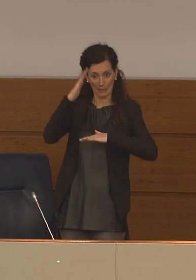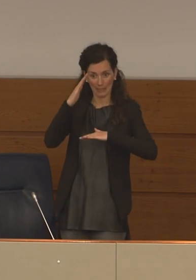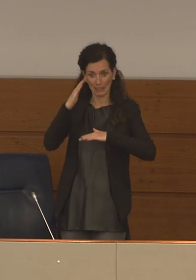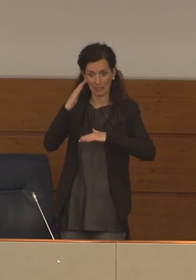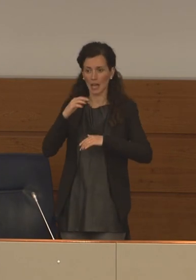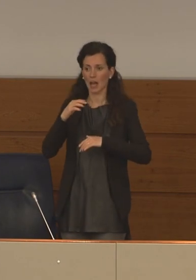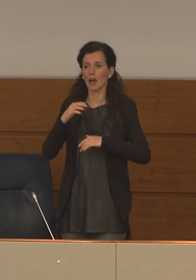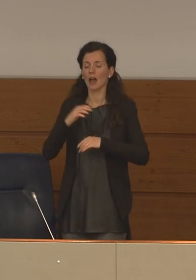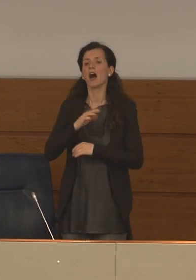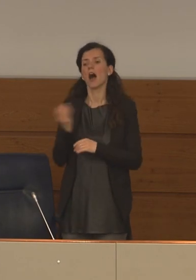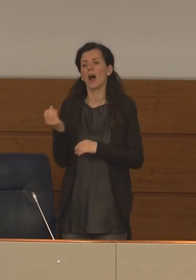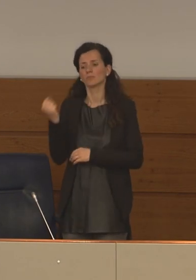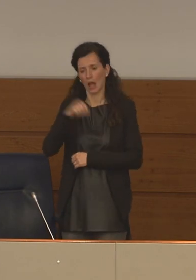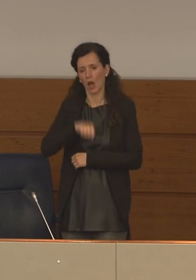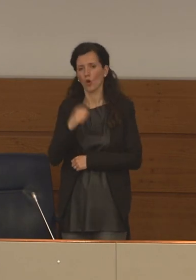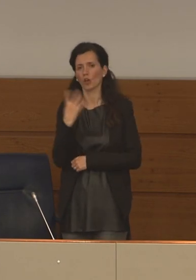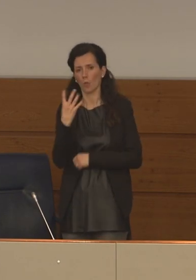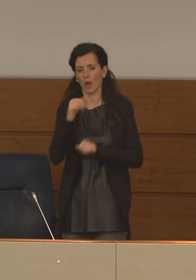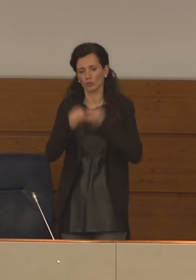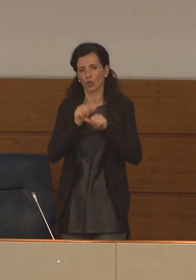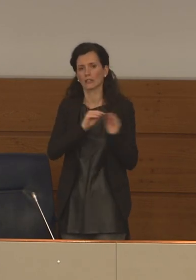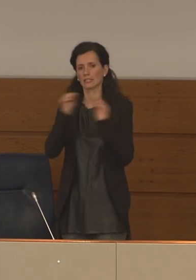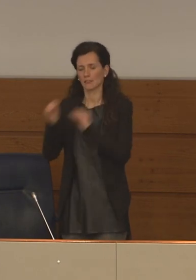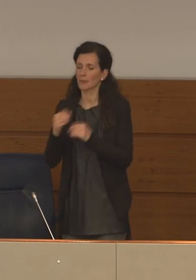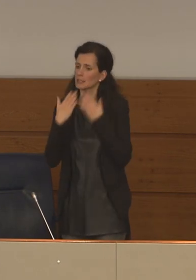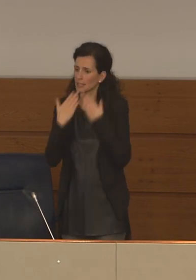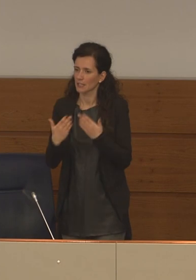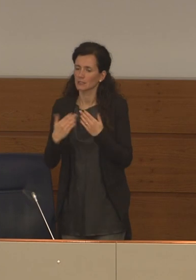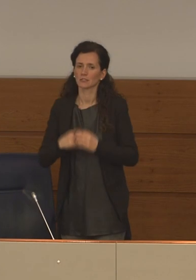altri quattro si oggi